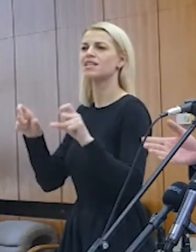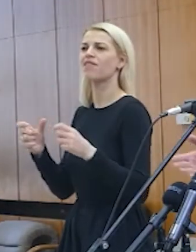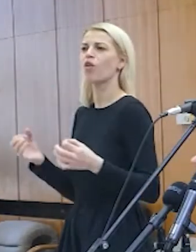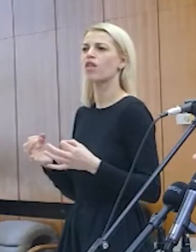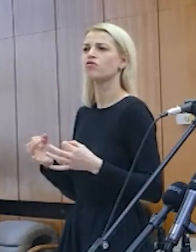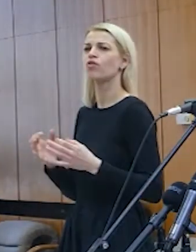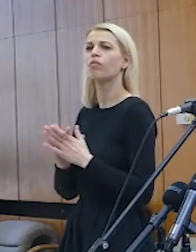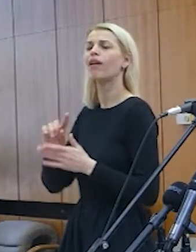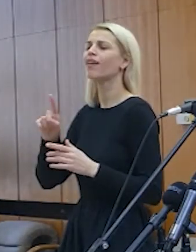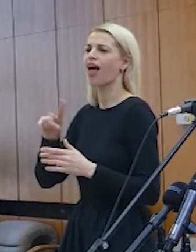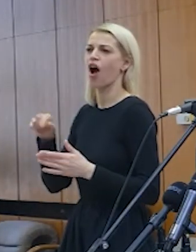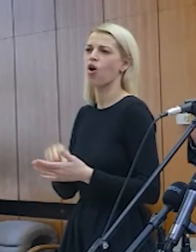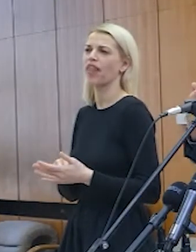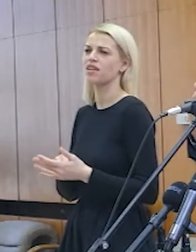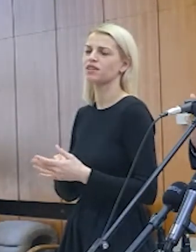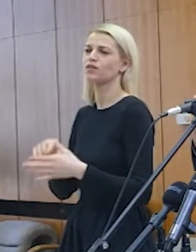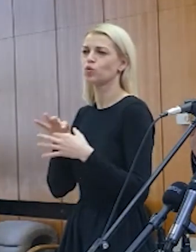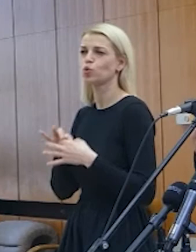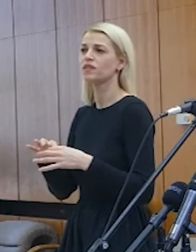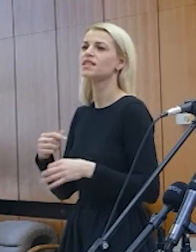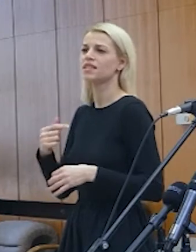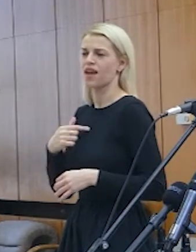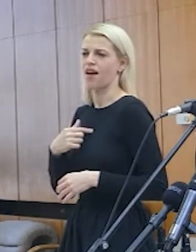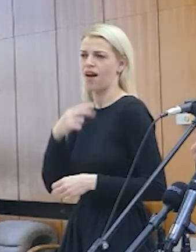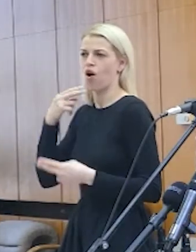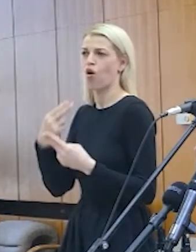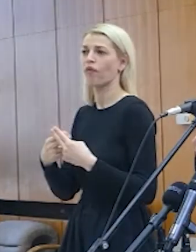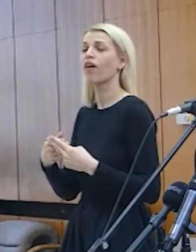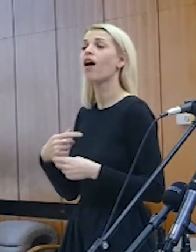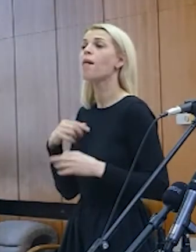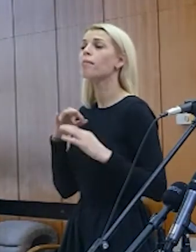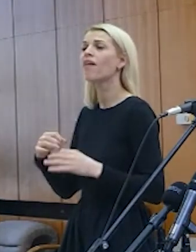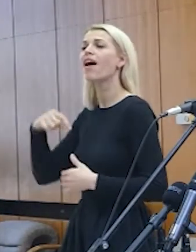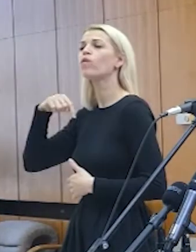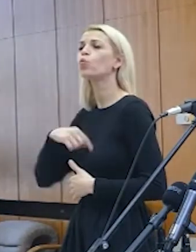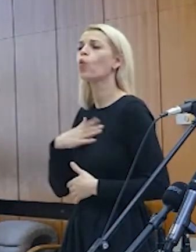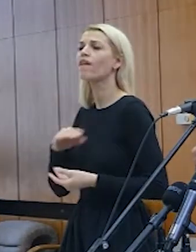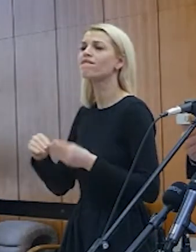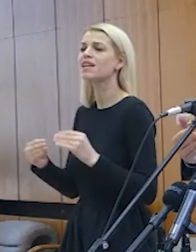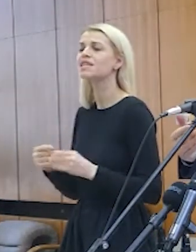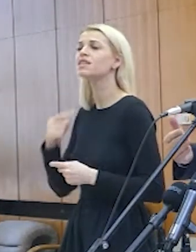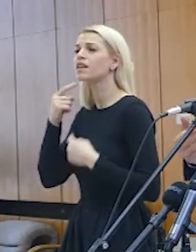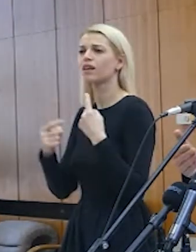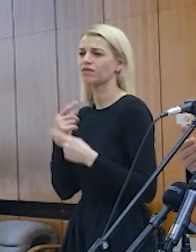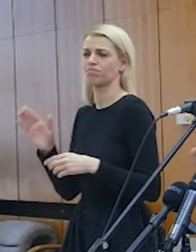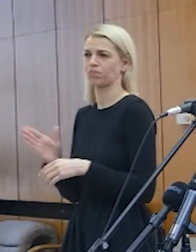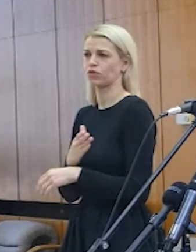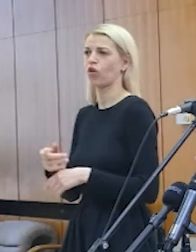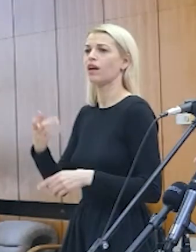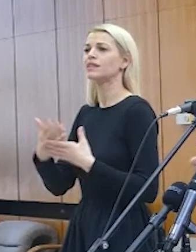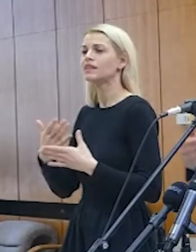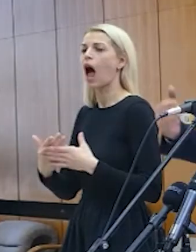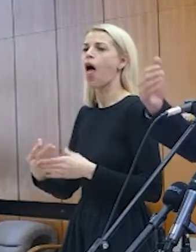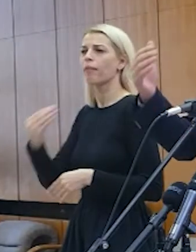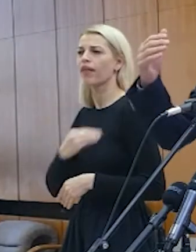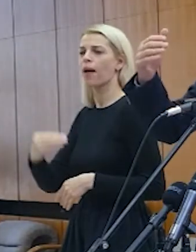nejakú inú otázku, prosím vás. Pán minister, prečo na toto neodpovedáte? Na ktorú som ochotný... Nebudem vám ja hovoriť o interných veciach. Vy to za mňa páčite a